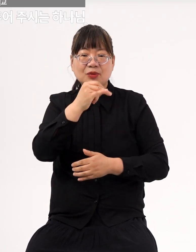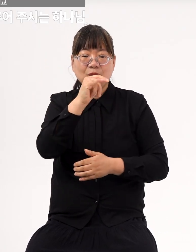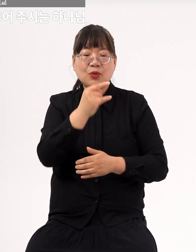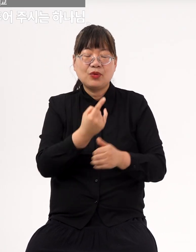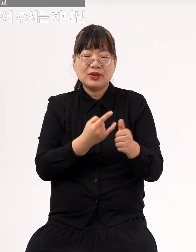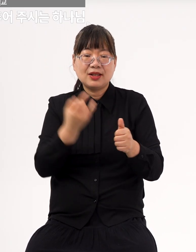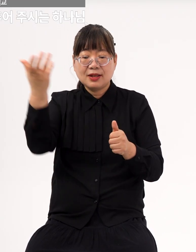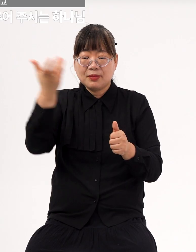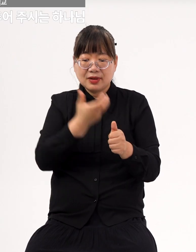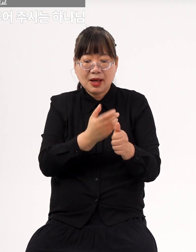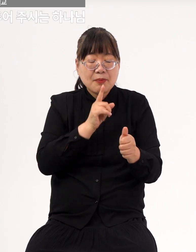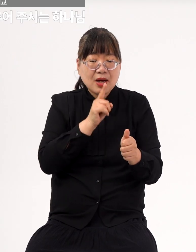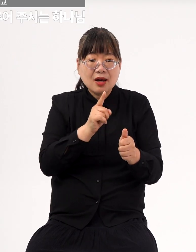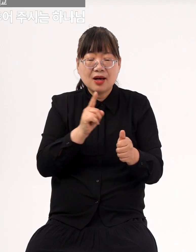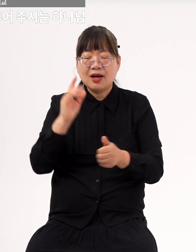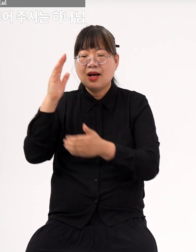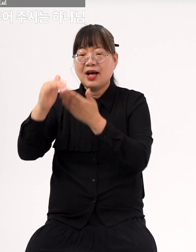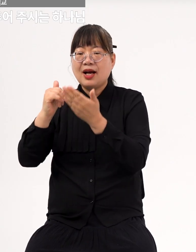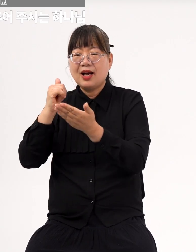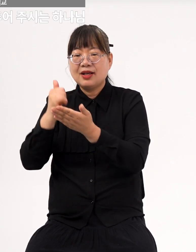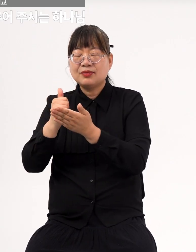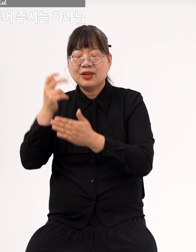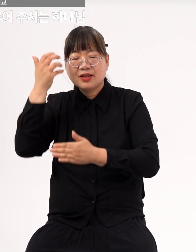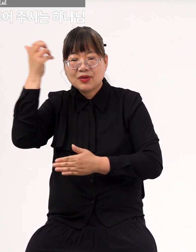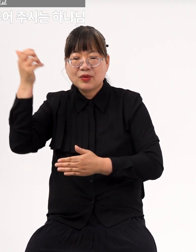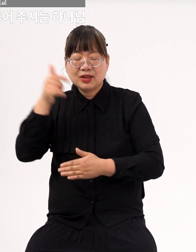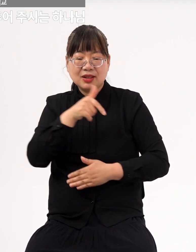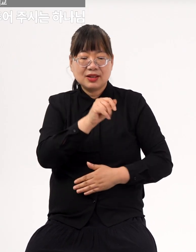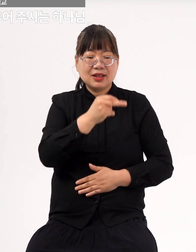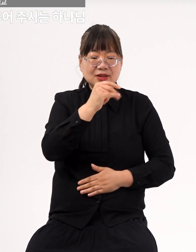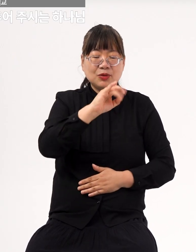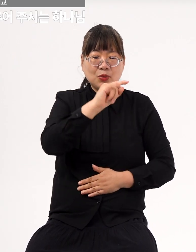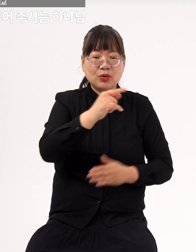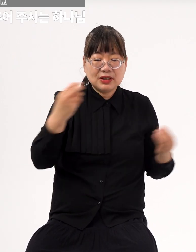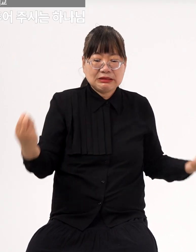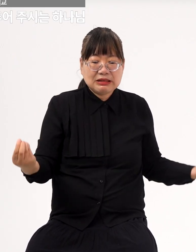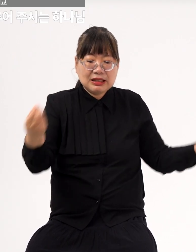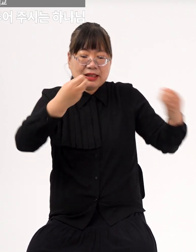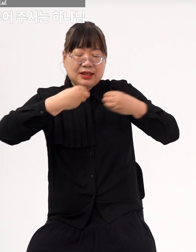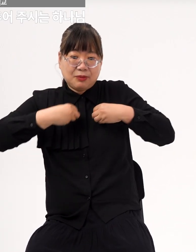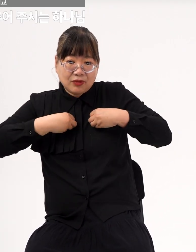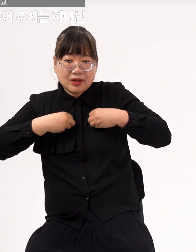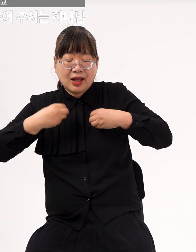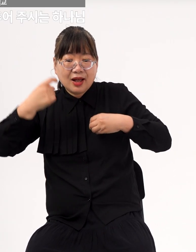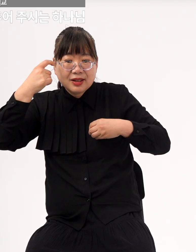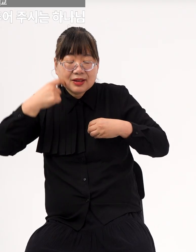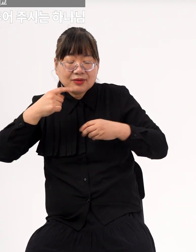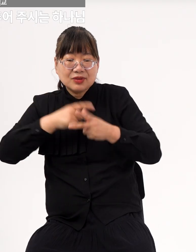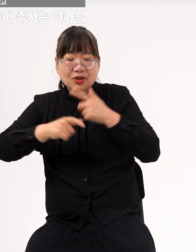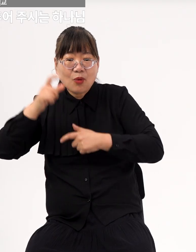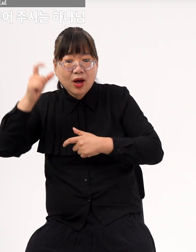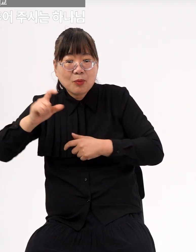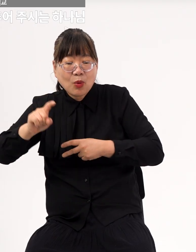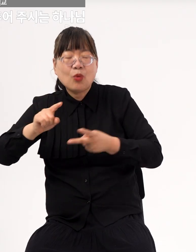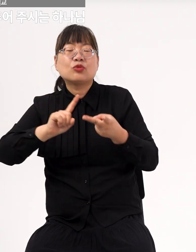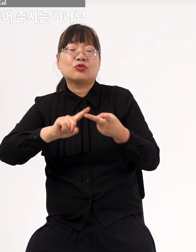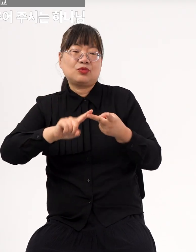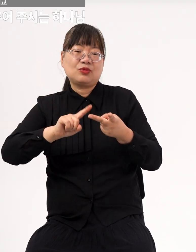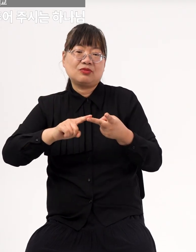임했다와 여호와의 영이 기드온을 입었다. 어느 쪽이 더 강렬해 느껴집니까?